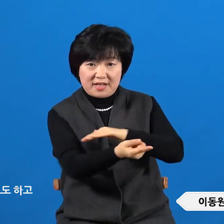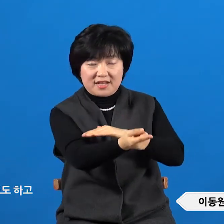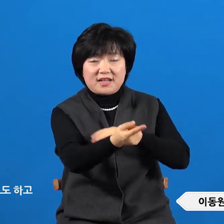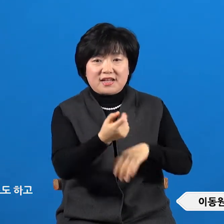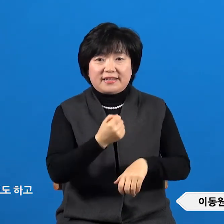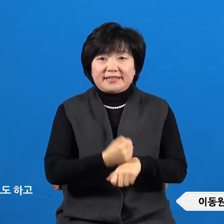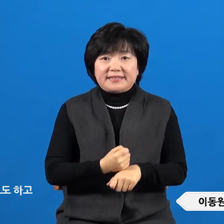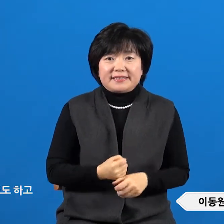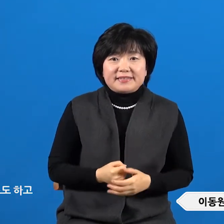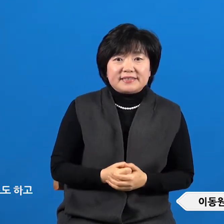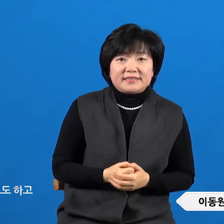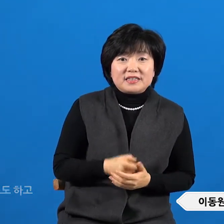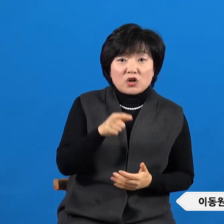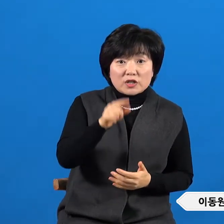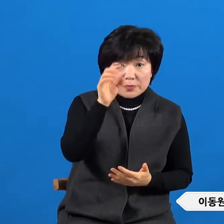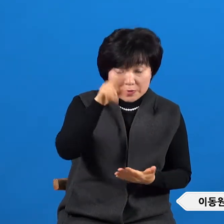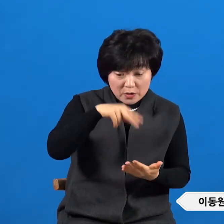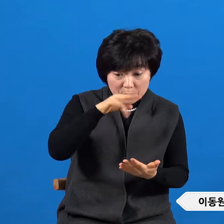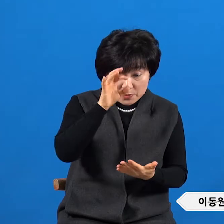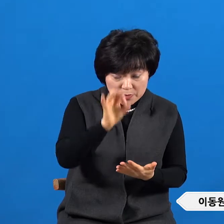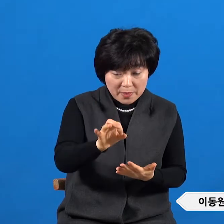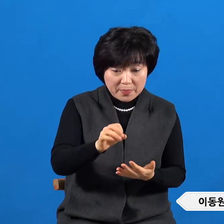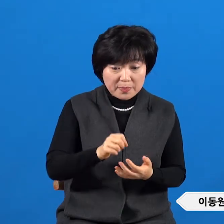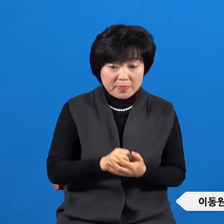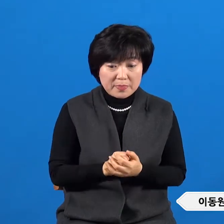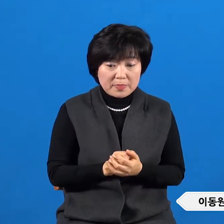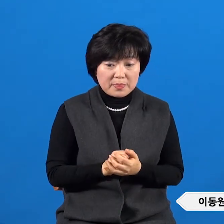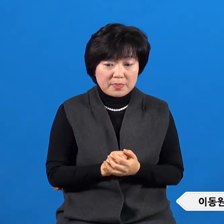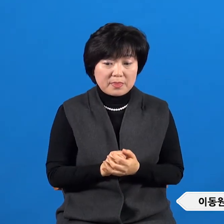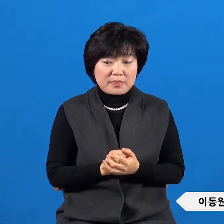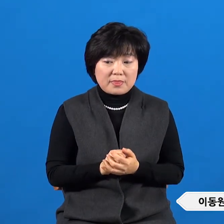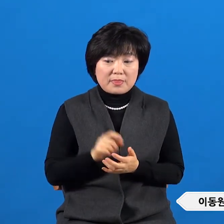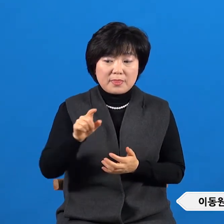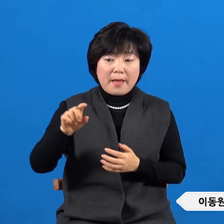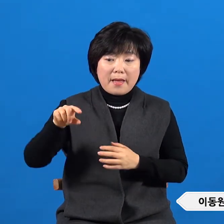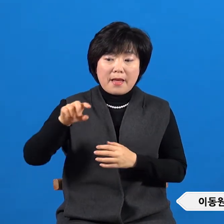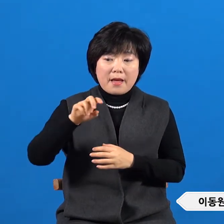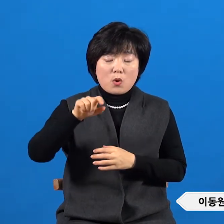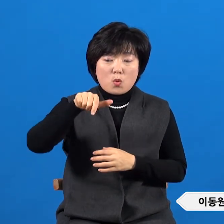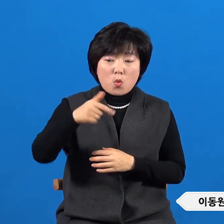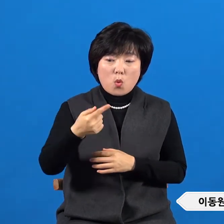여기 보면 하나님께서 바사왕 고레스의